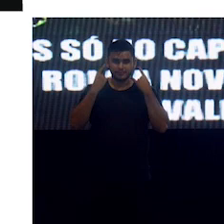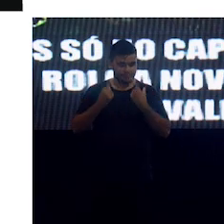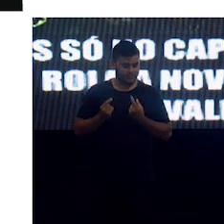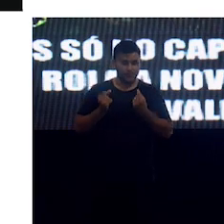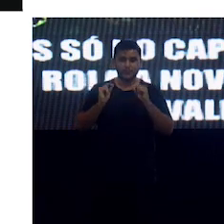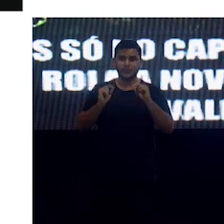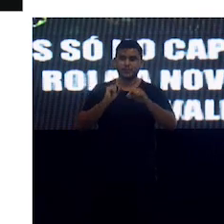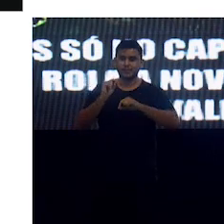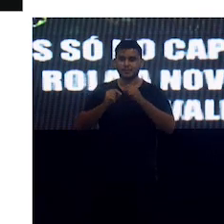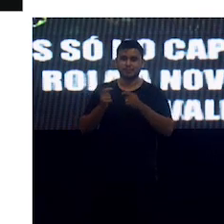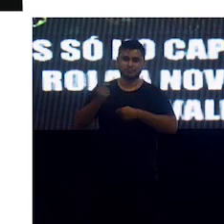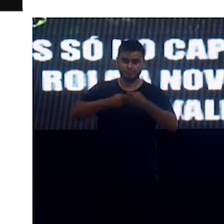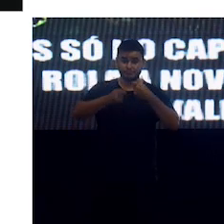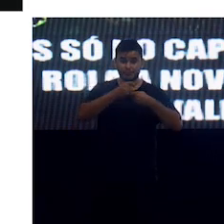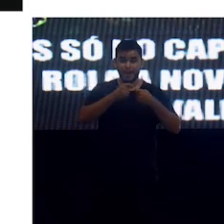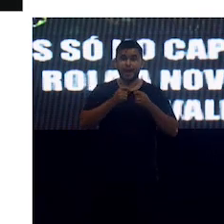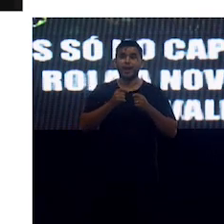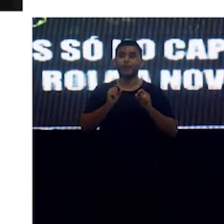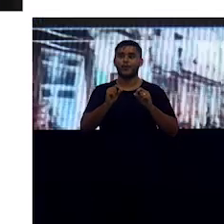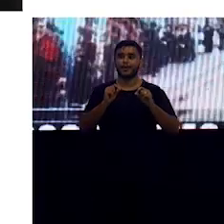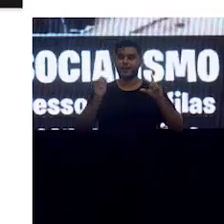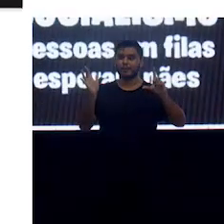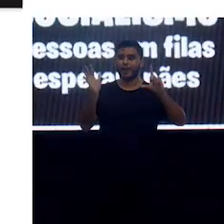nova temporada de Walking Dead, né?